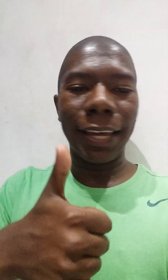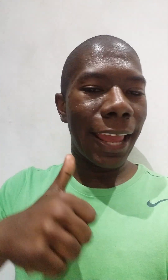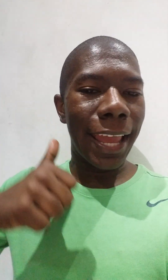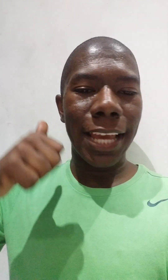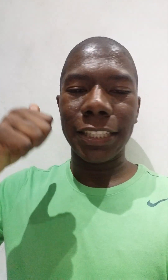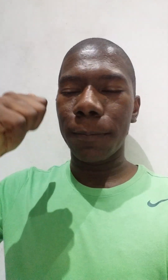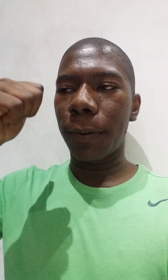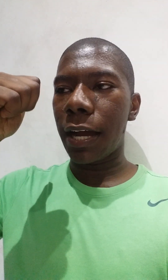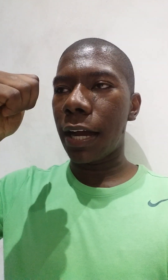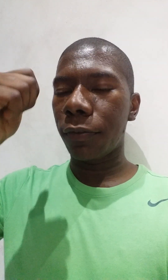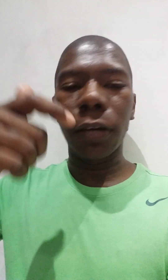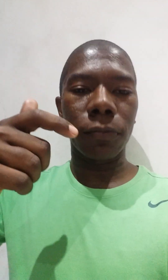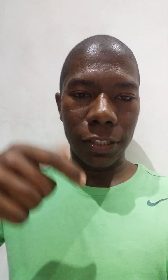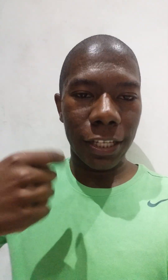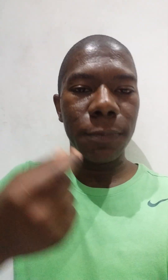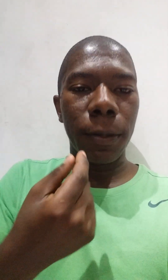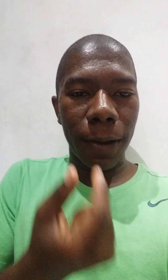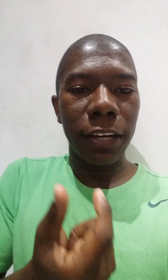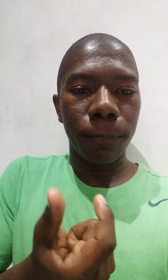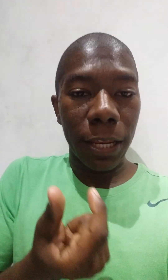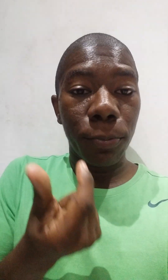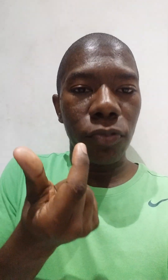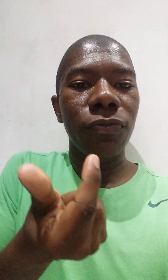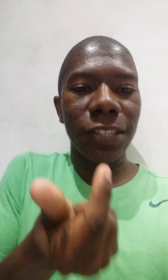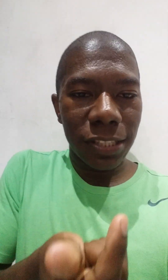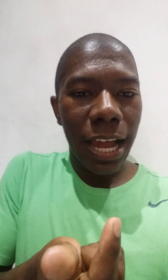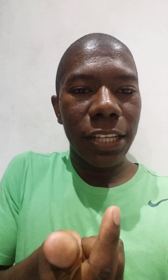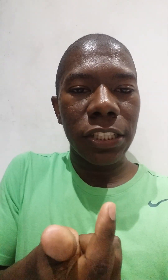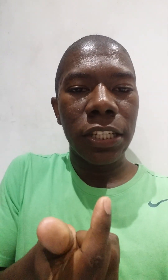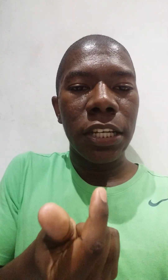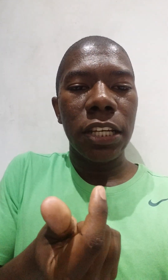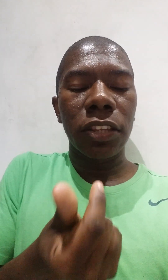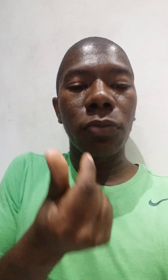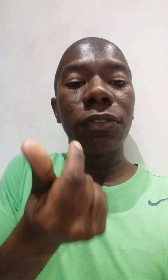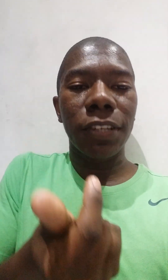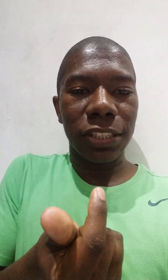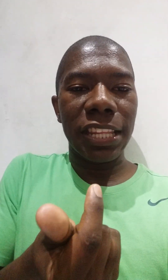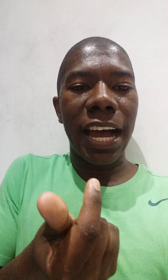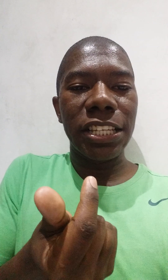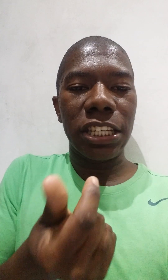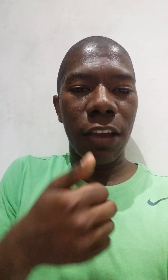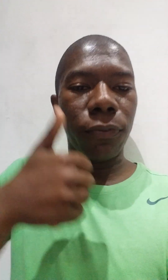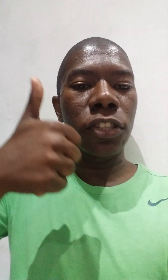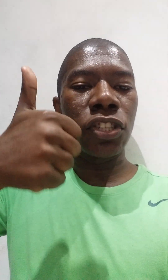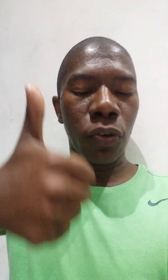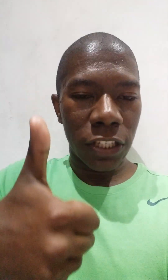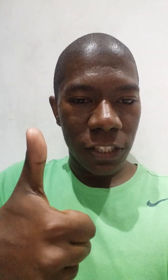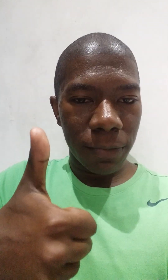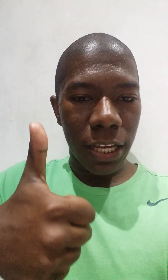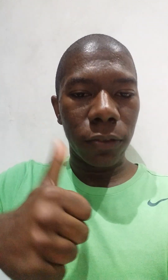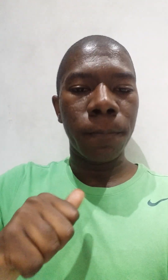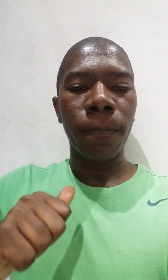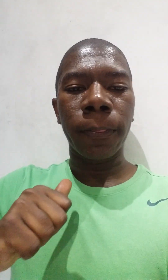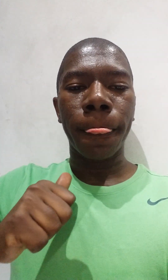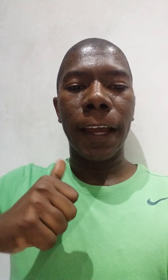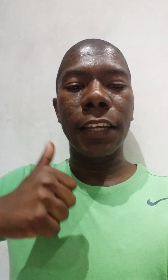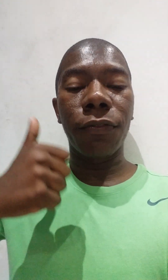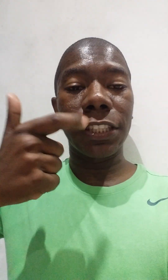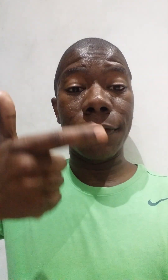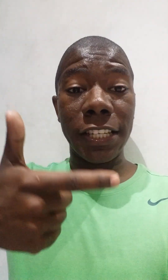creche pra não você tá se preparando para ir pra universidade então Universidade é fonte de conhecimento ali que você vai